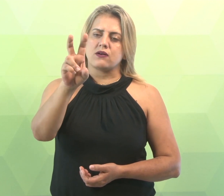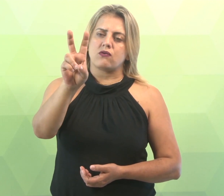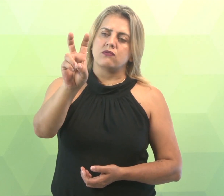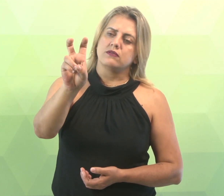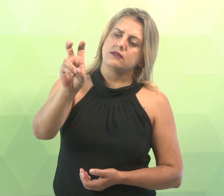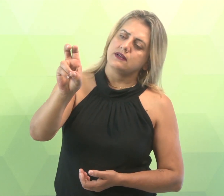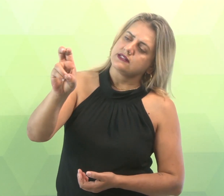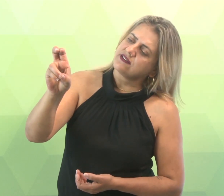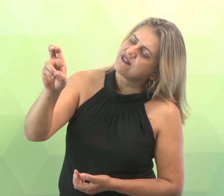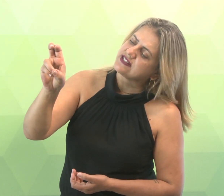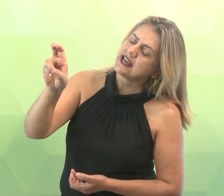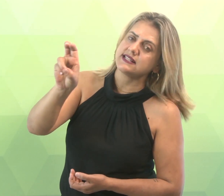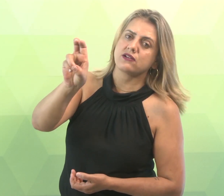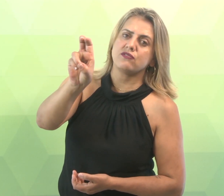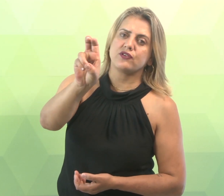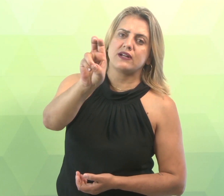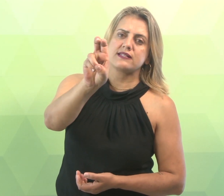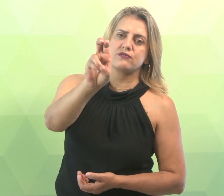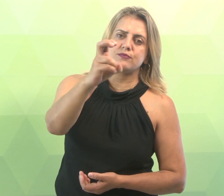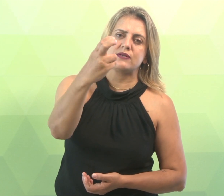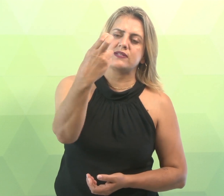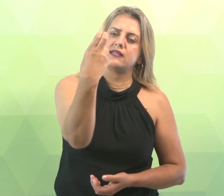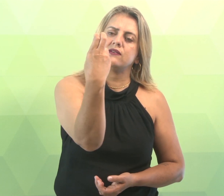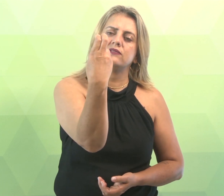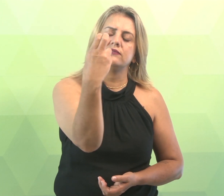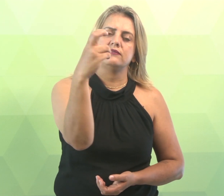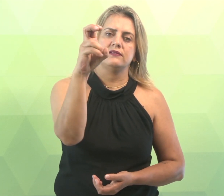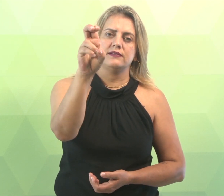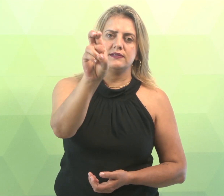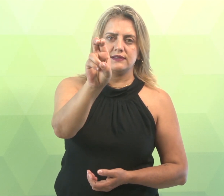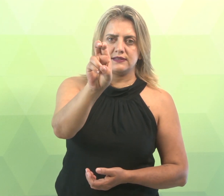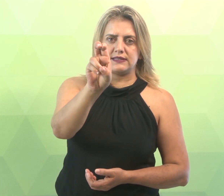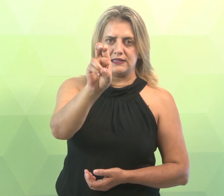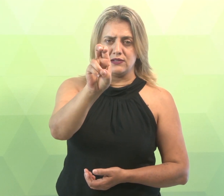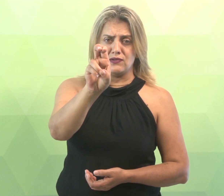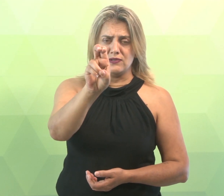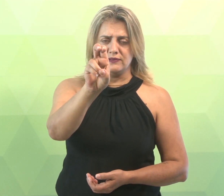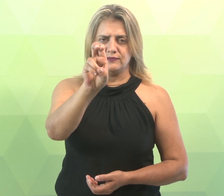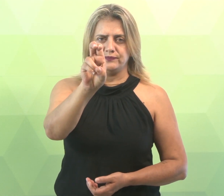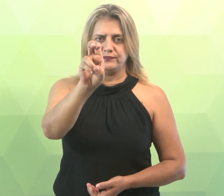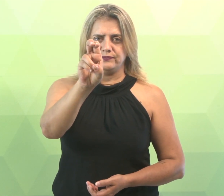5. Você vai fazer essa configuração de mãos aqui, ó. 5,